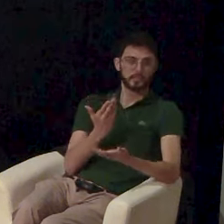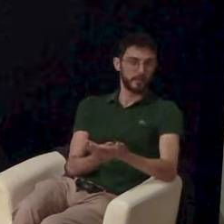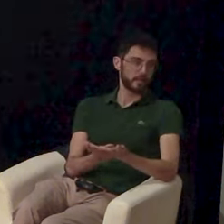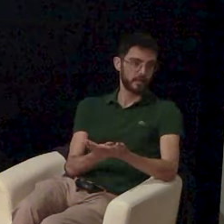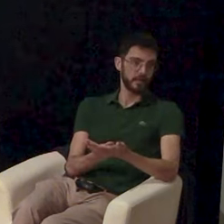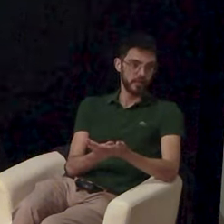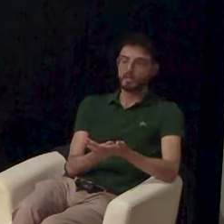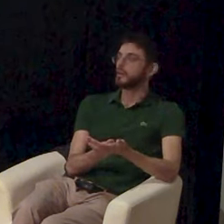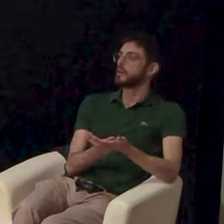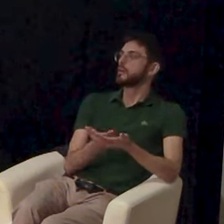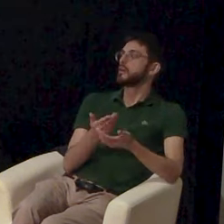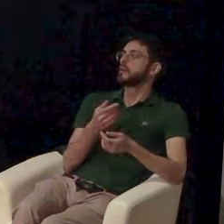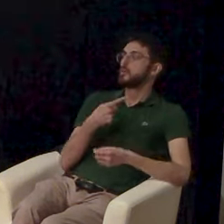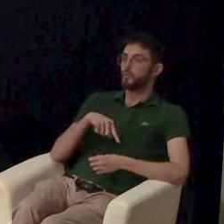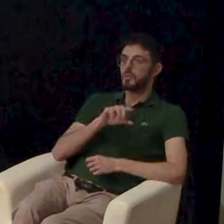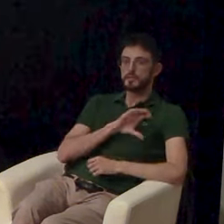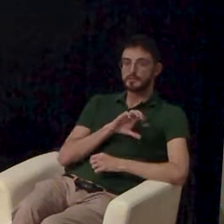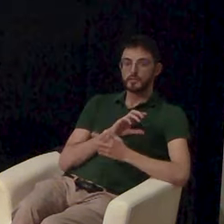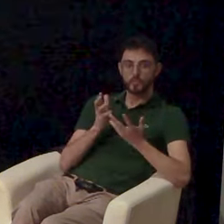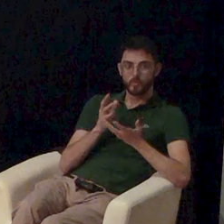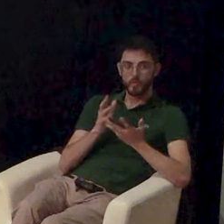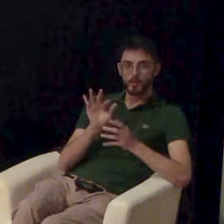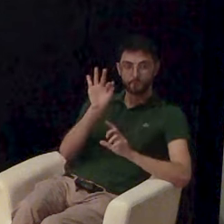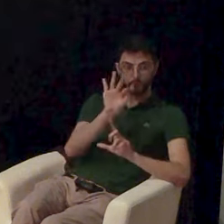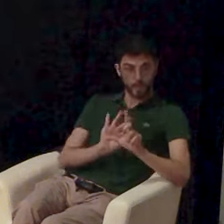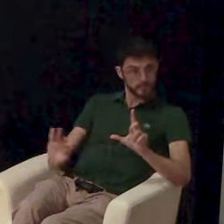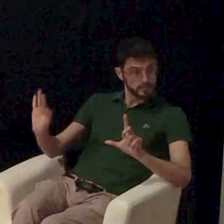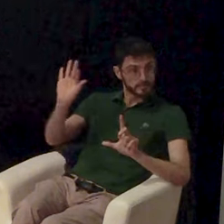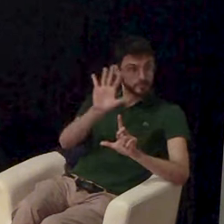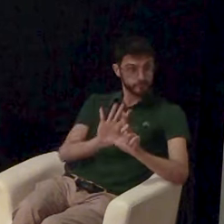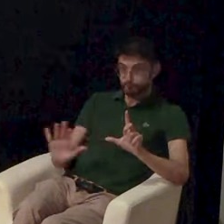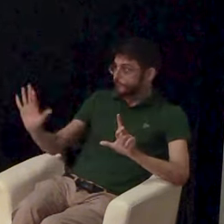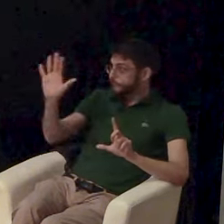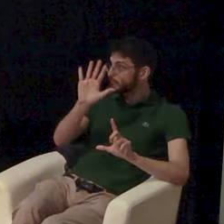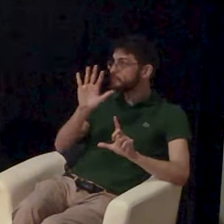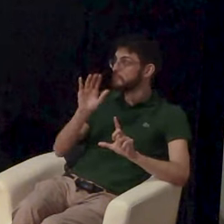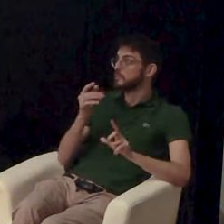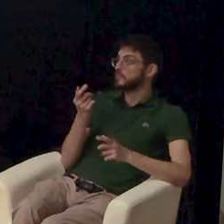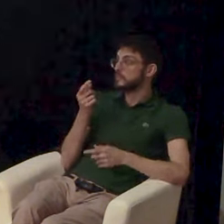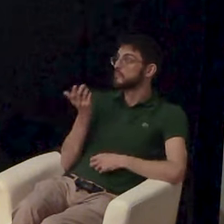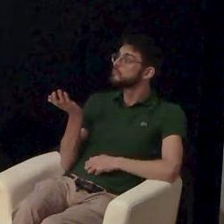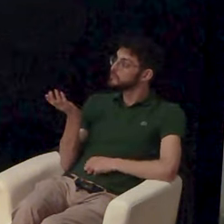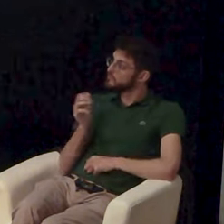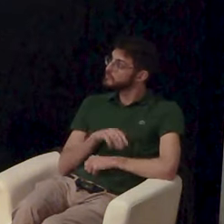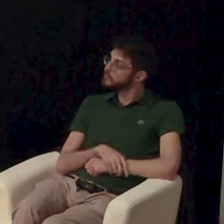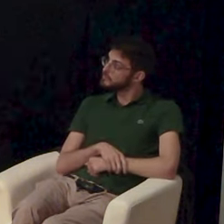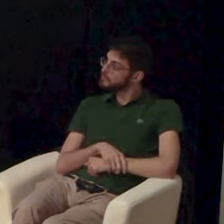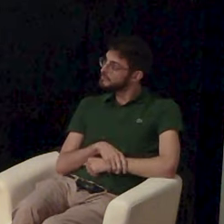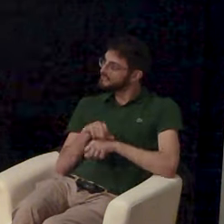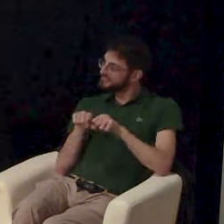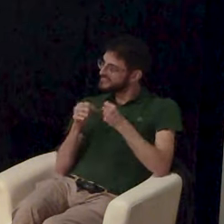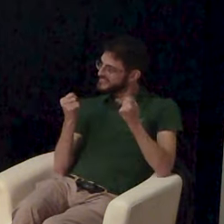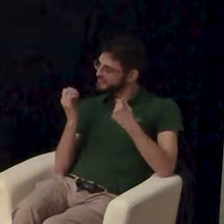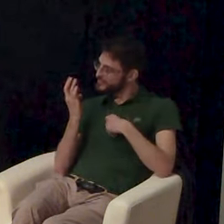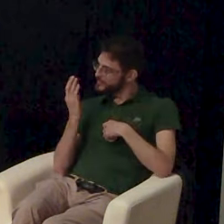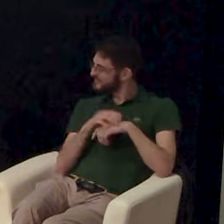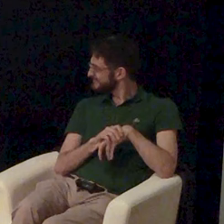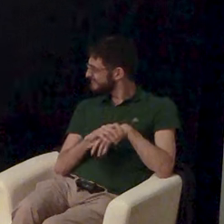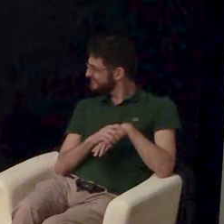de l'association STEAM. On essaye donc, sur toute la France...